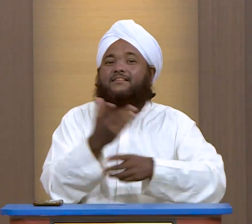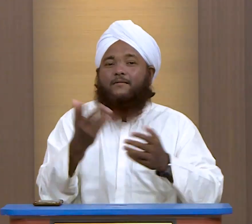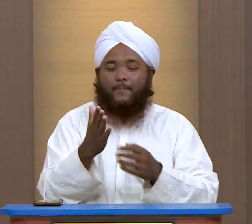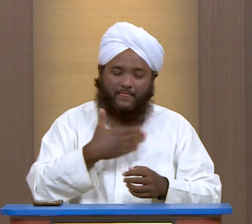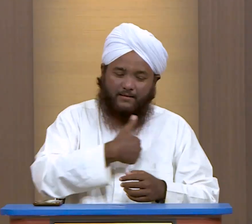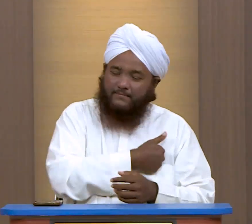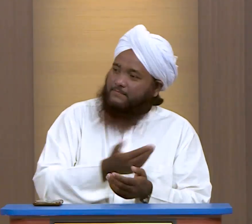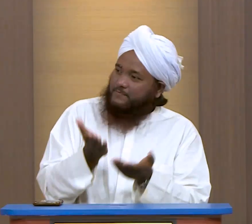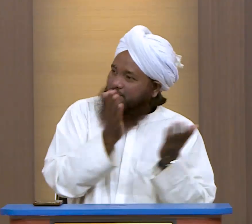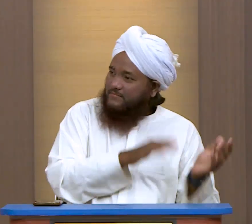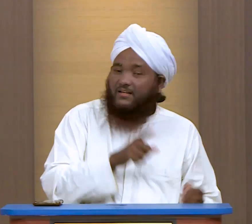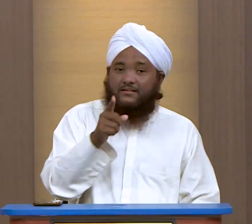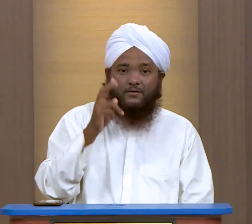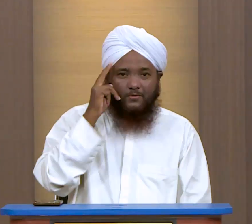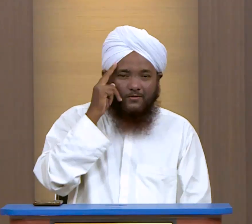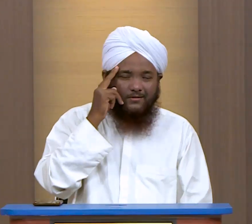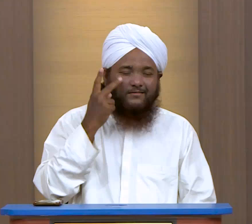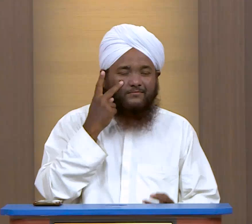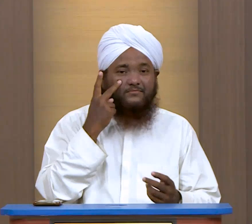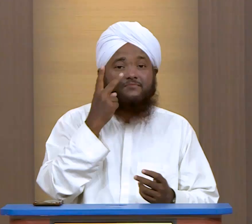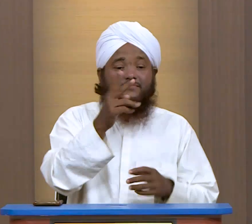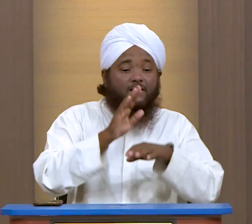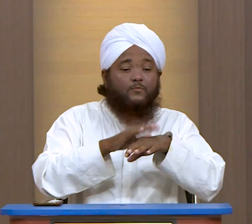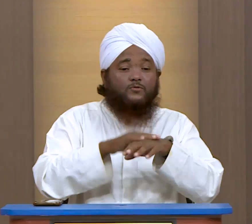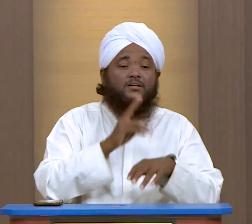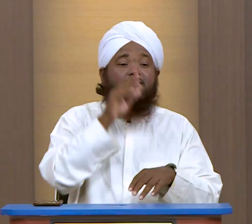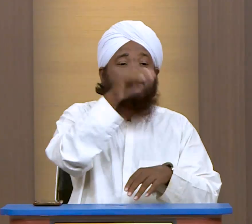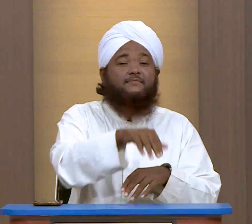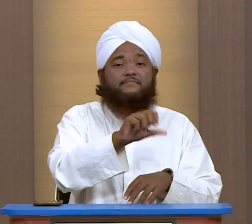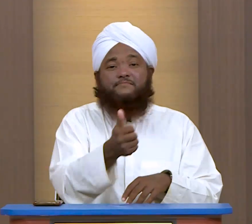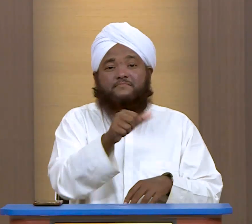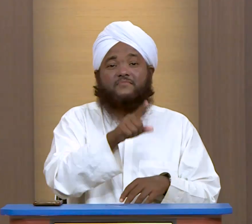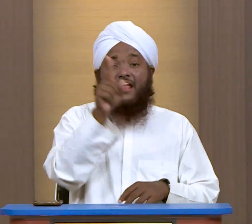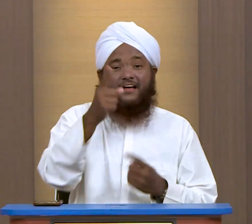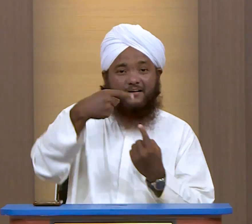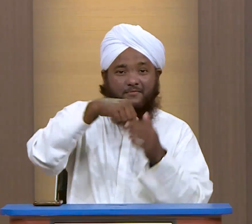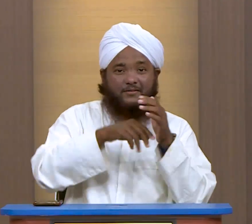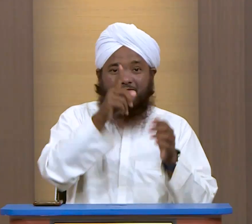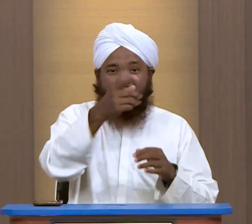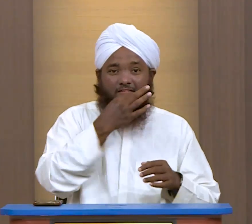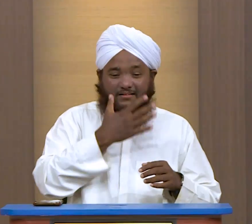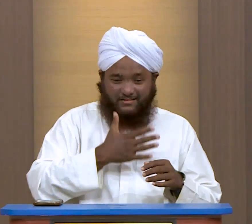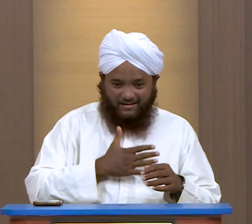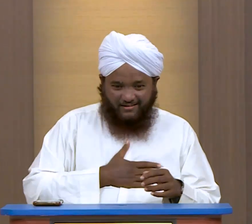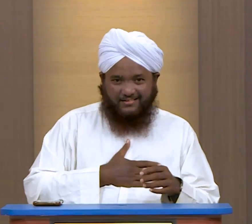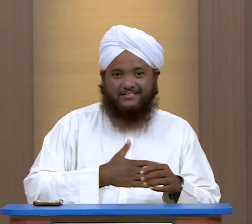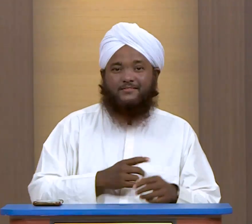ہو گیا اور کسی نے اسے خواب میں دیکھ کر حال دریافت کیا تو اس نے بتایا کہ اللہ پاک نے اپنے ولی حضرت سیدنا